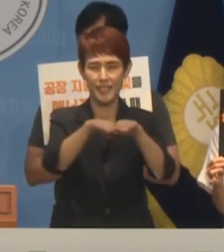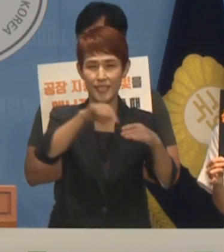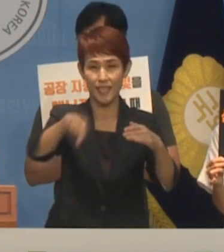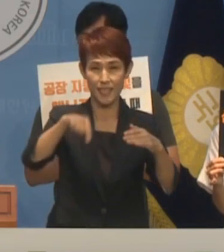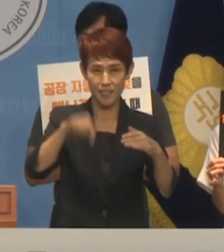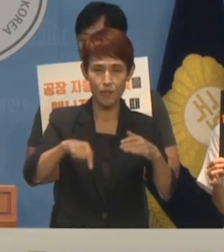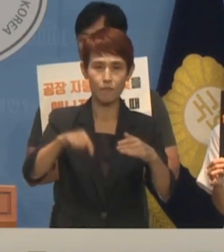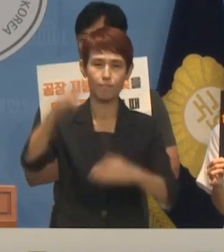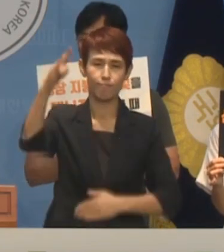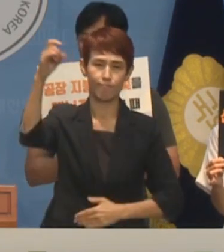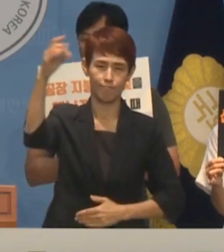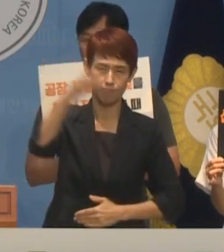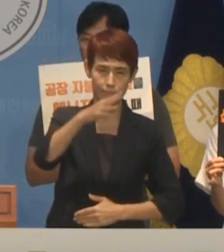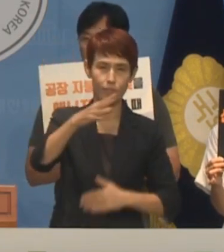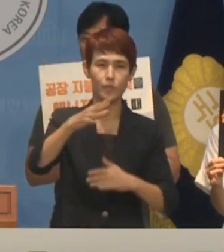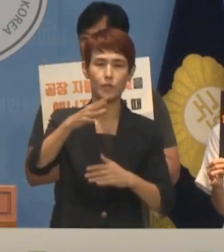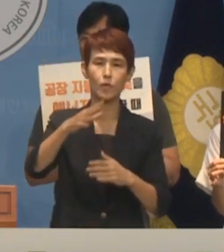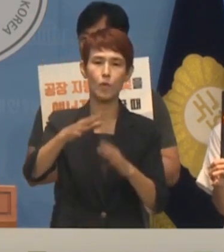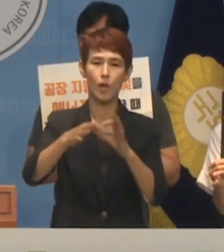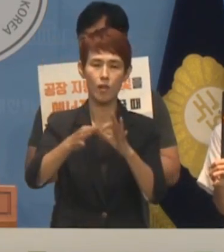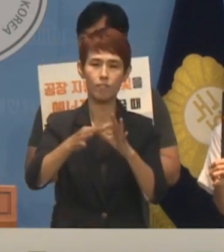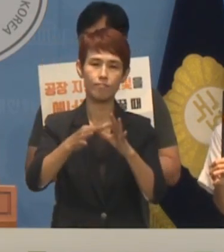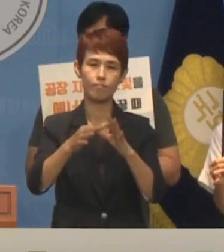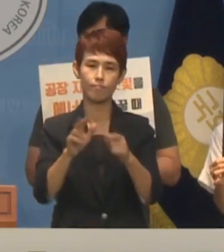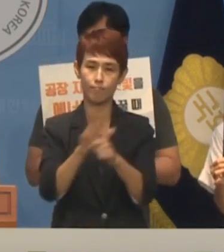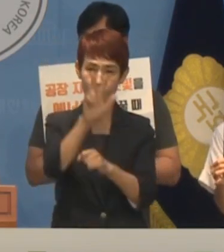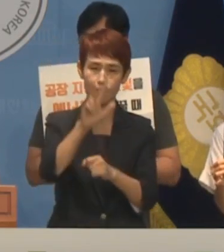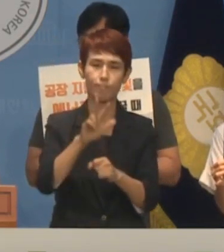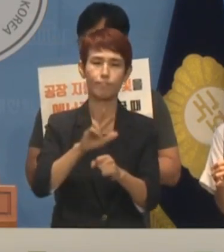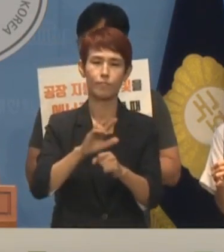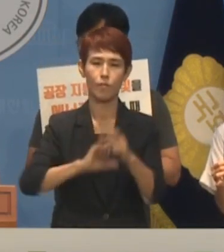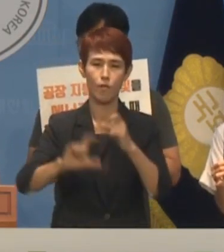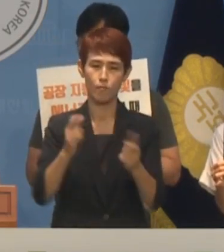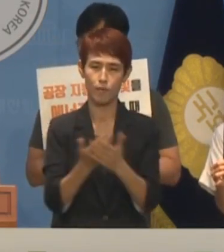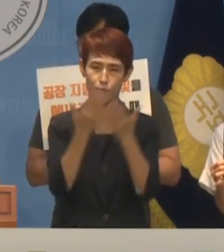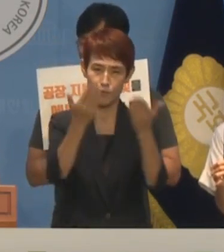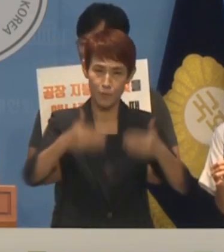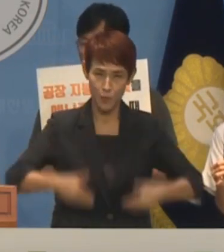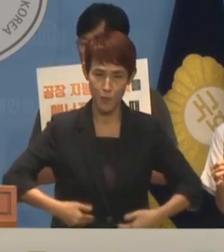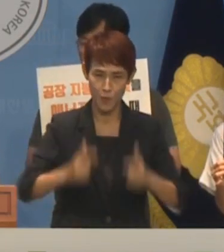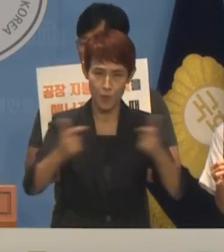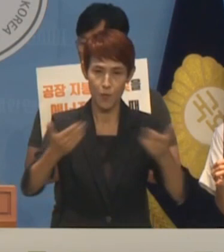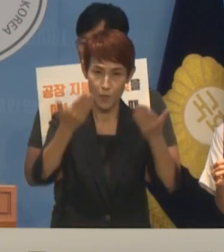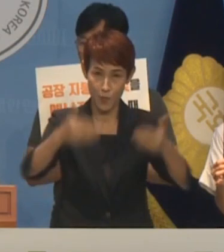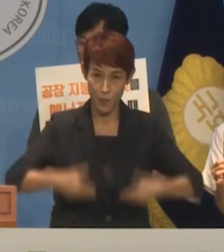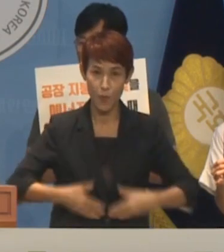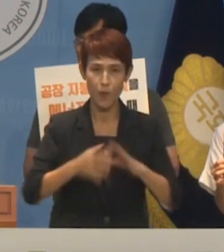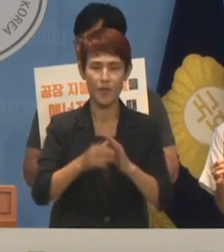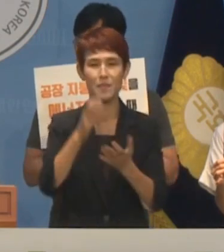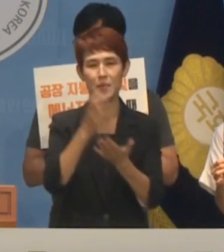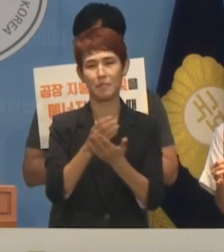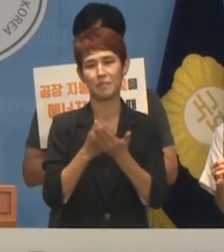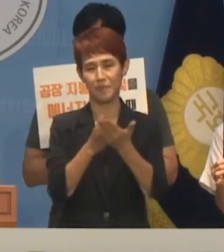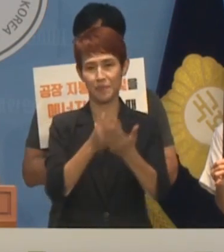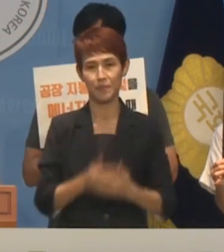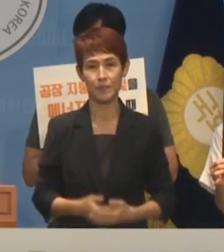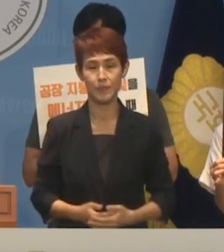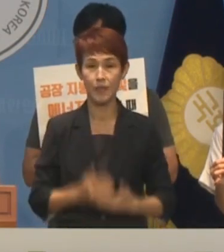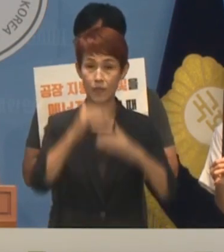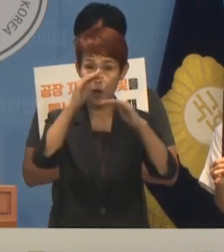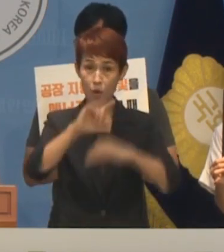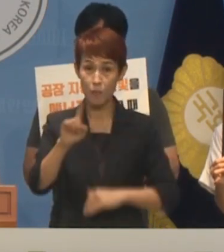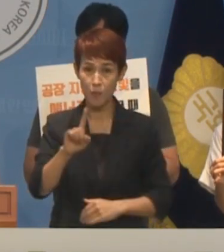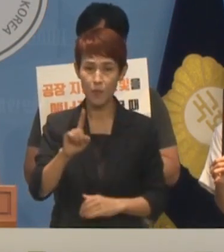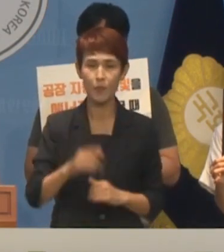발의를 하게 되었고요. 여러 단체들과 함께 기자회견을 진행하게 되었습니다. 이번에 발의된 산단 태양광 활성화 법안은